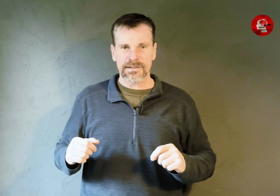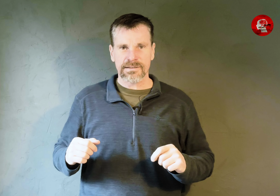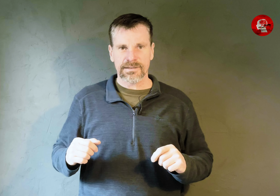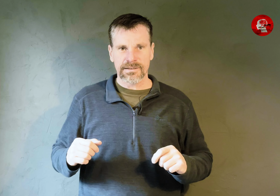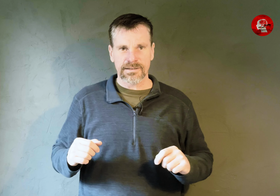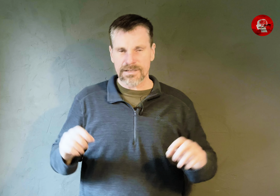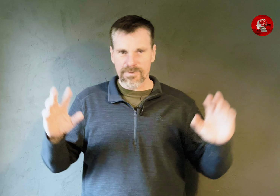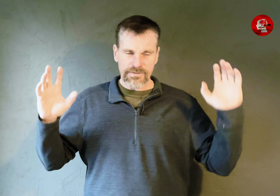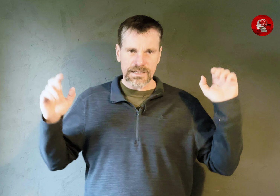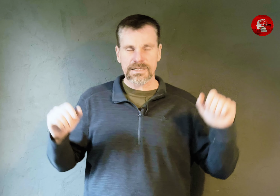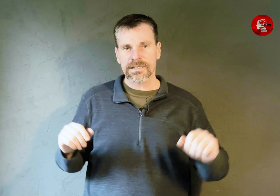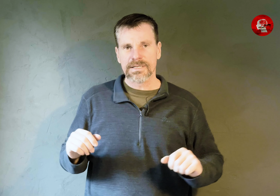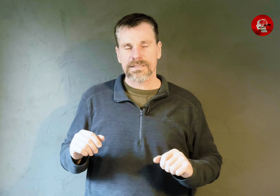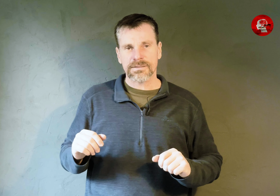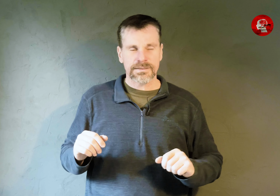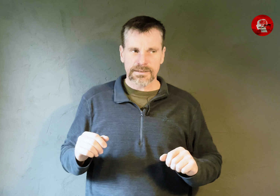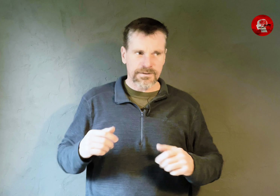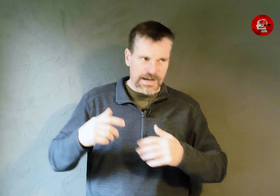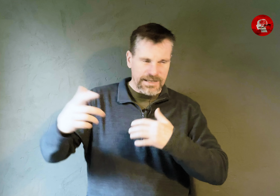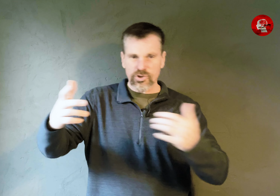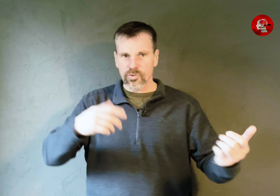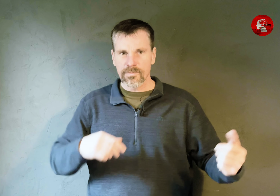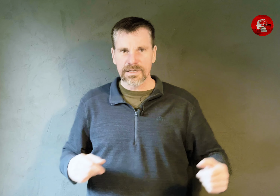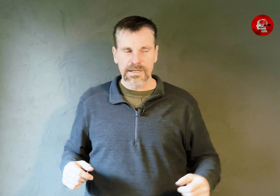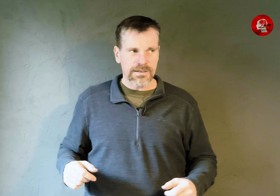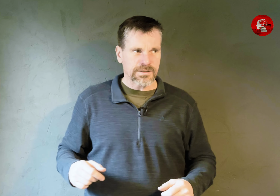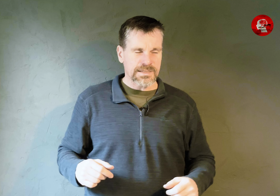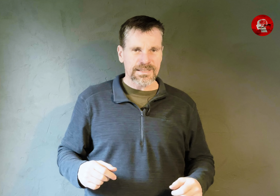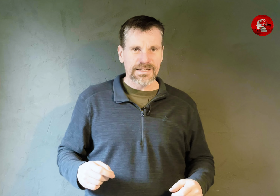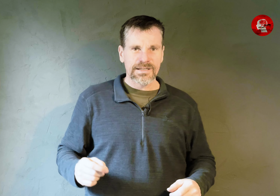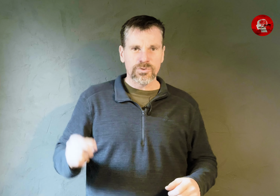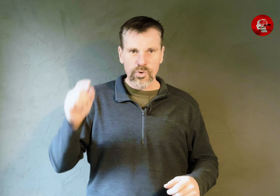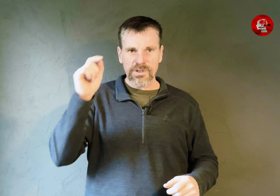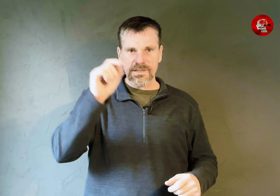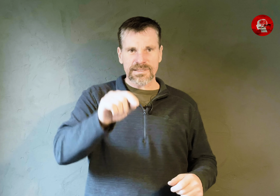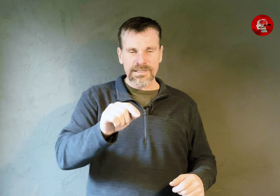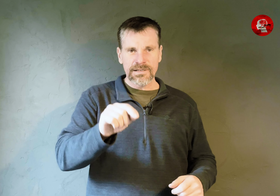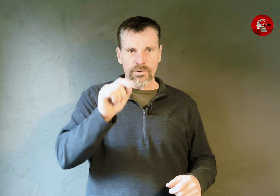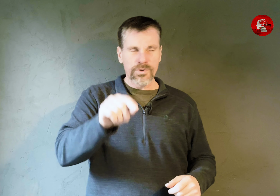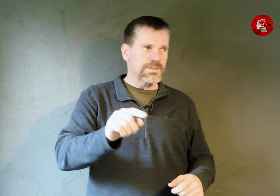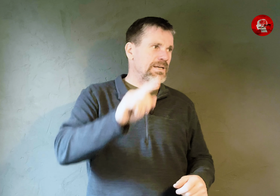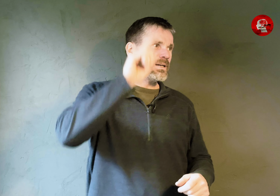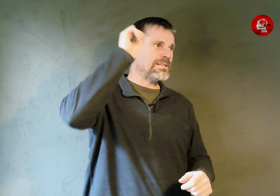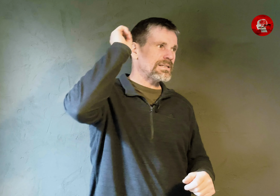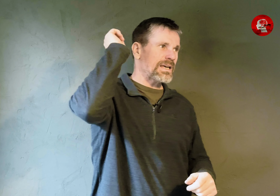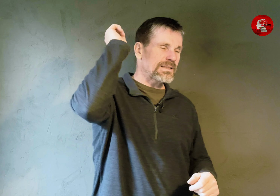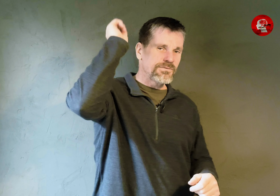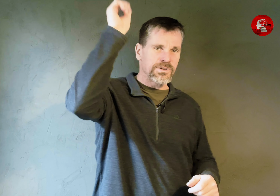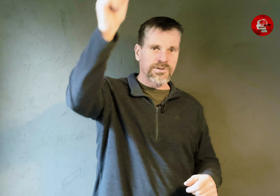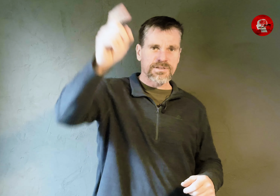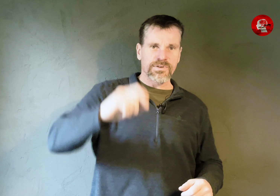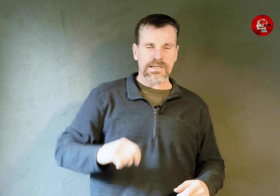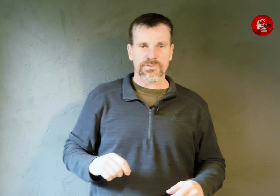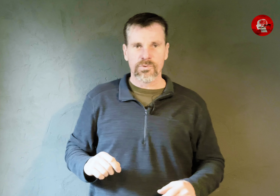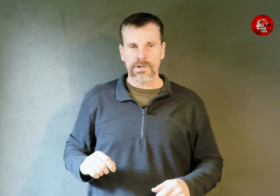klimawandel und warenströme und jetzt nötigst die uns diese ketten von sonst woher zu holen